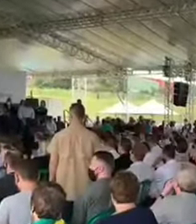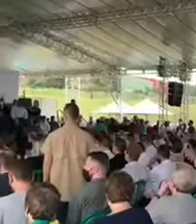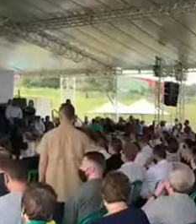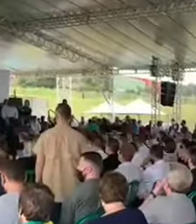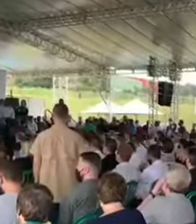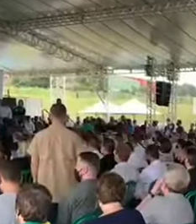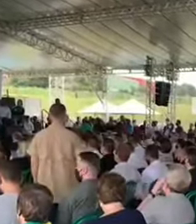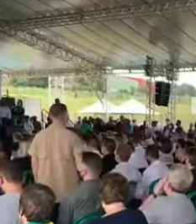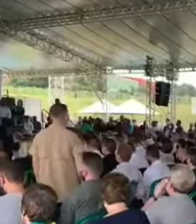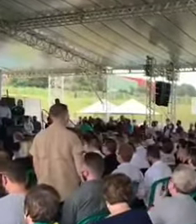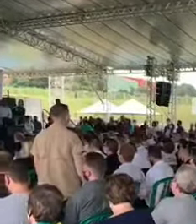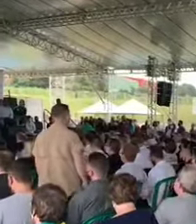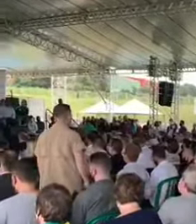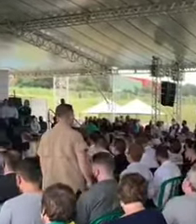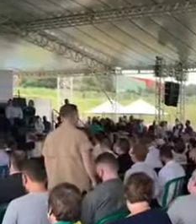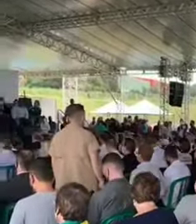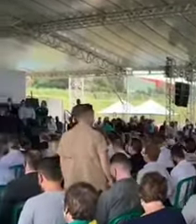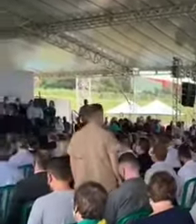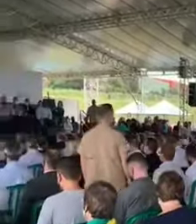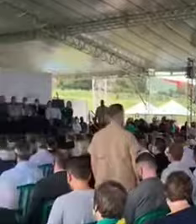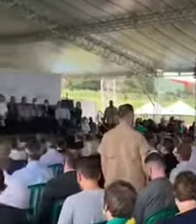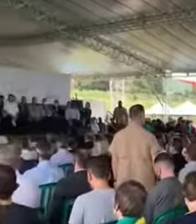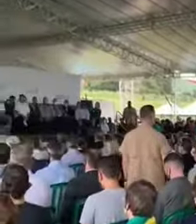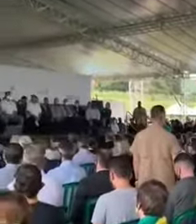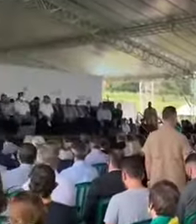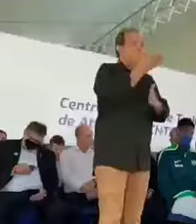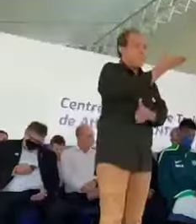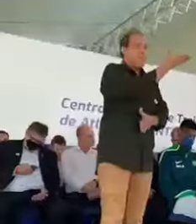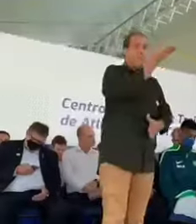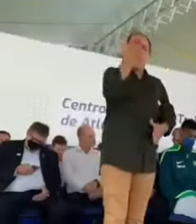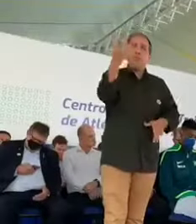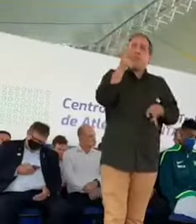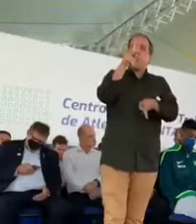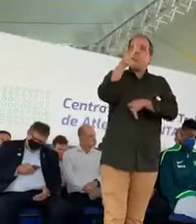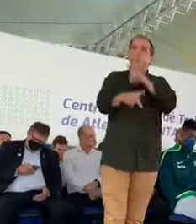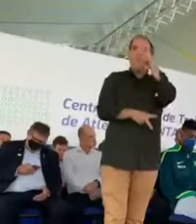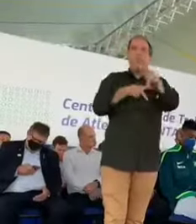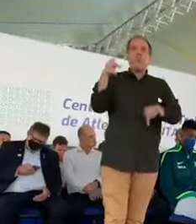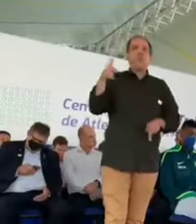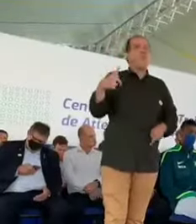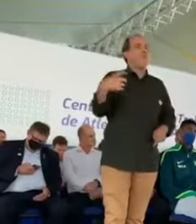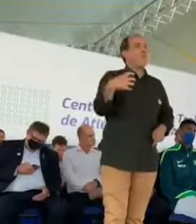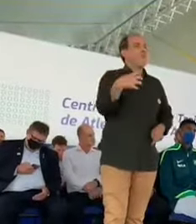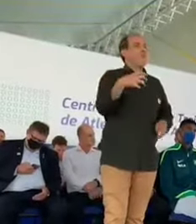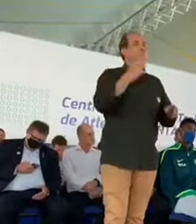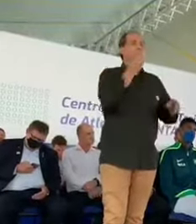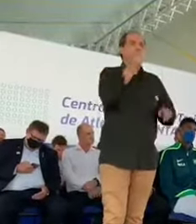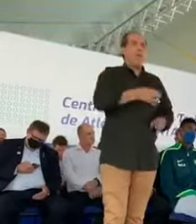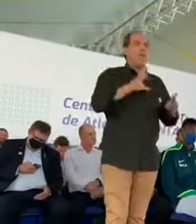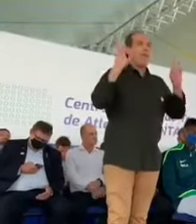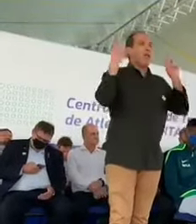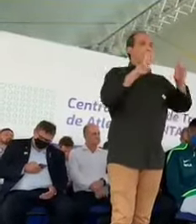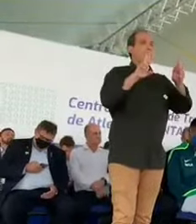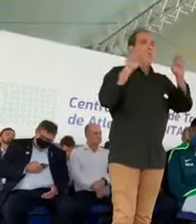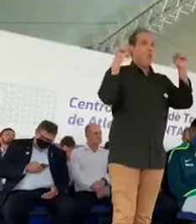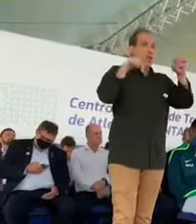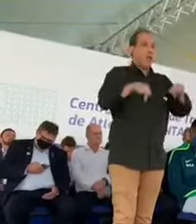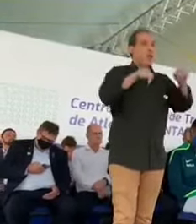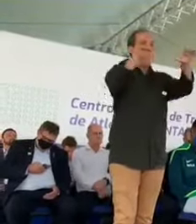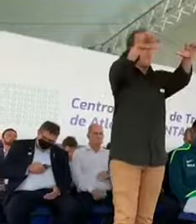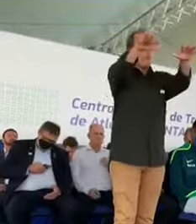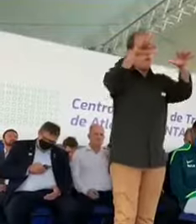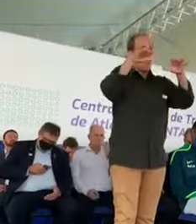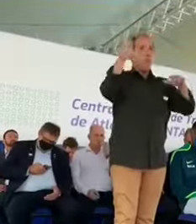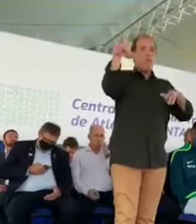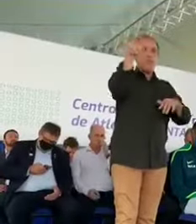Devemos lealdade absoluta a esse povo que está muito bem representado aqui agora. Nós